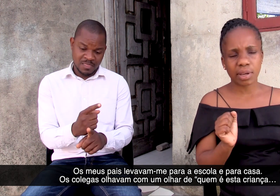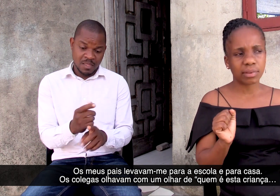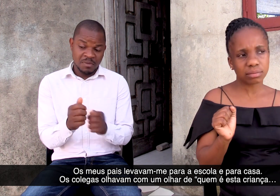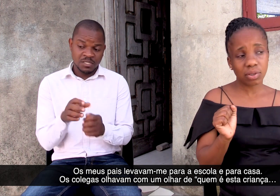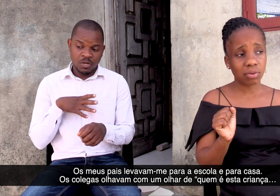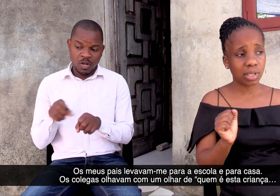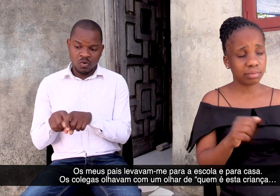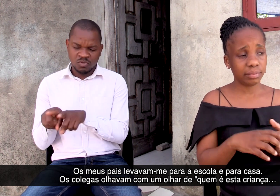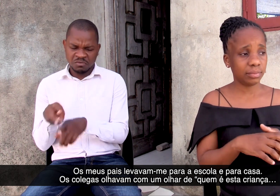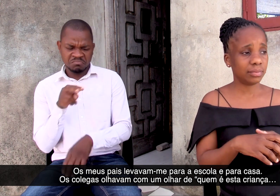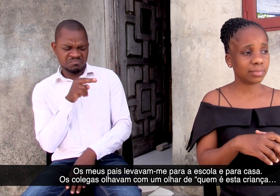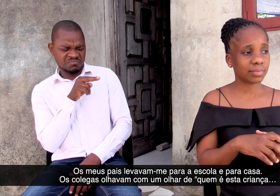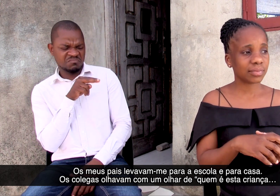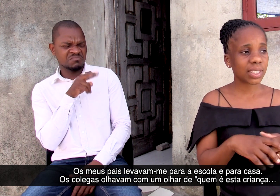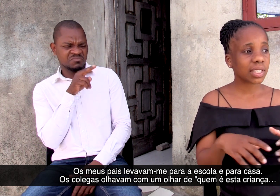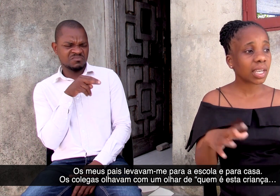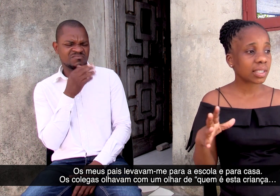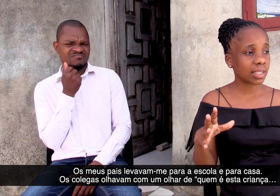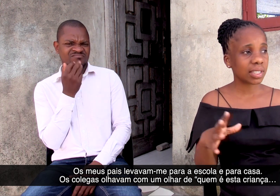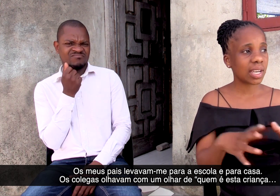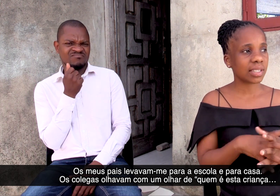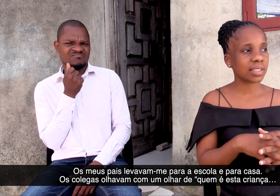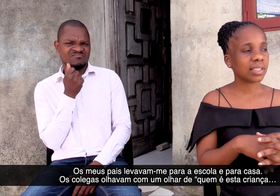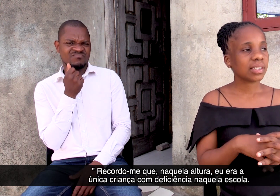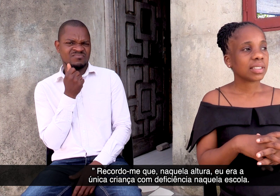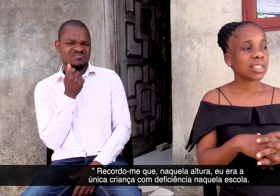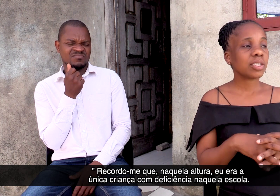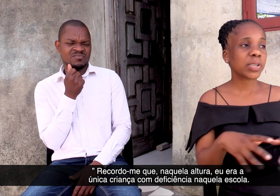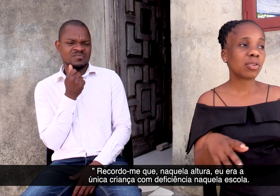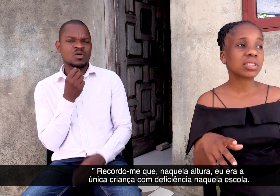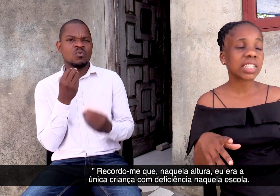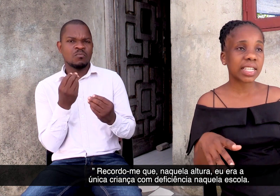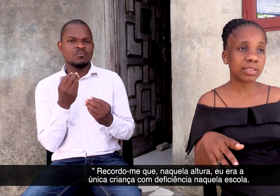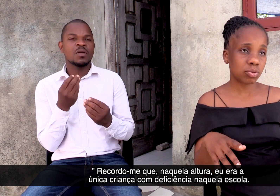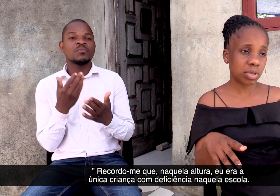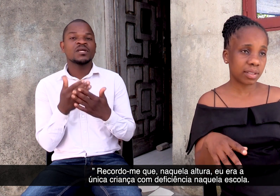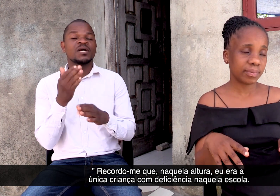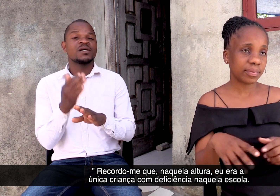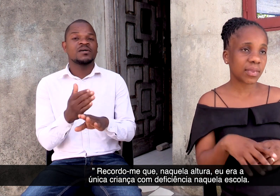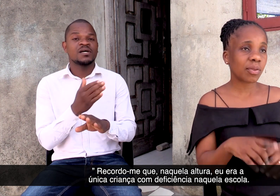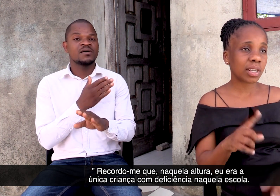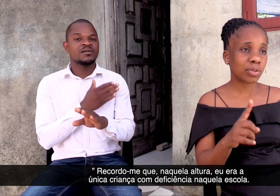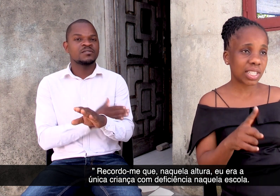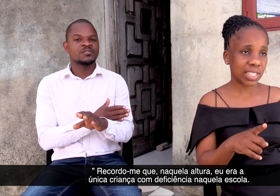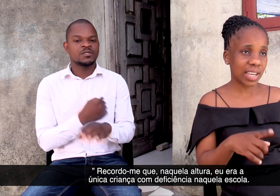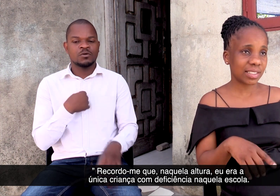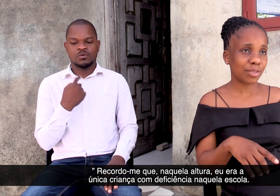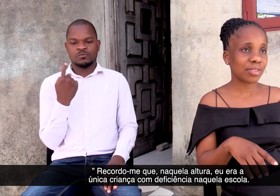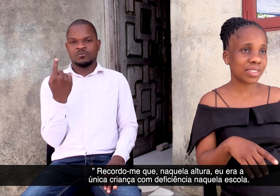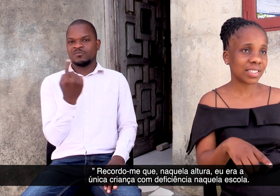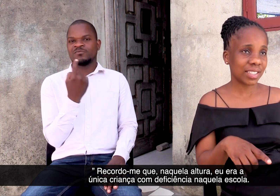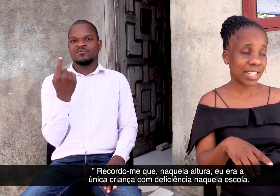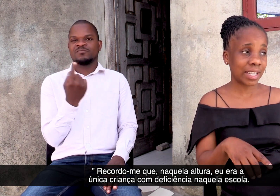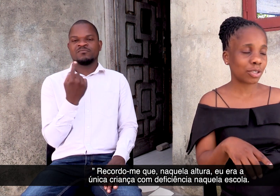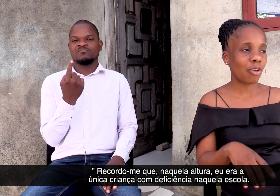sempre me olhavam com olhando. Quem é esta criança? E me recordo que naquela altura eu era a única criança